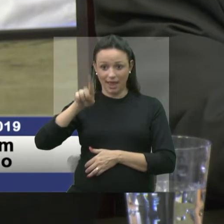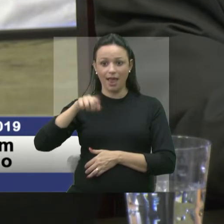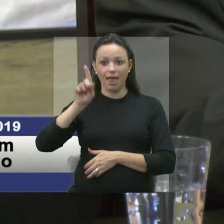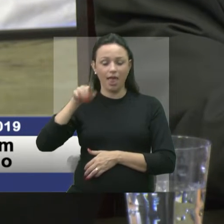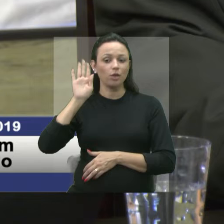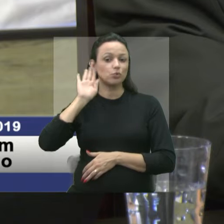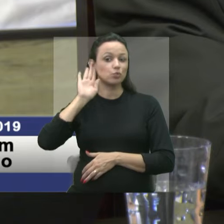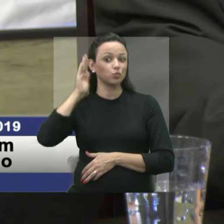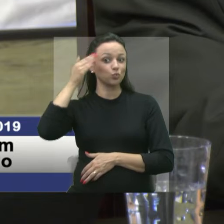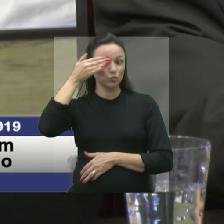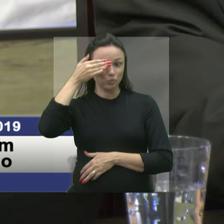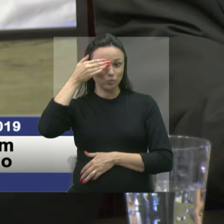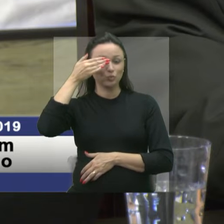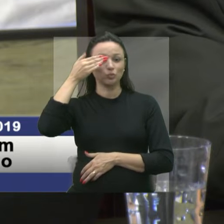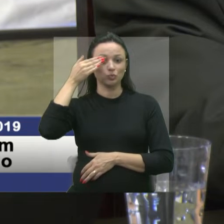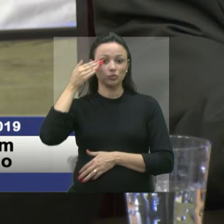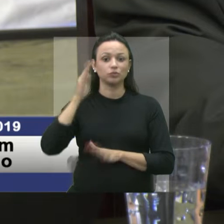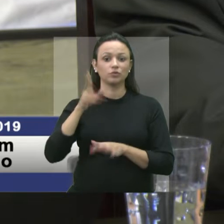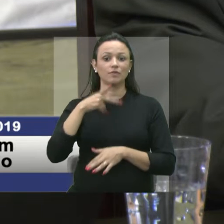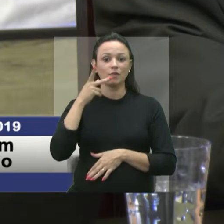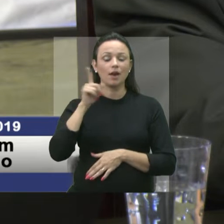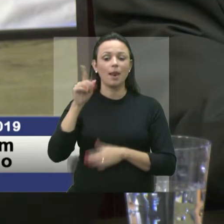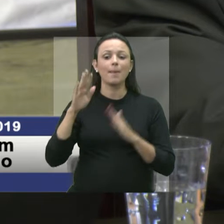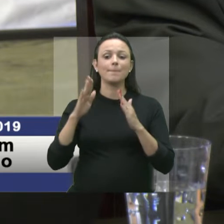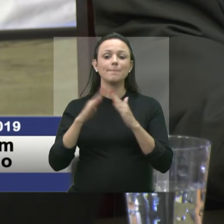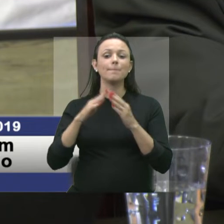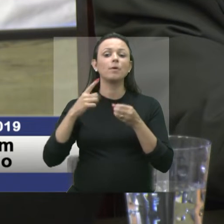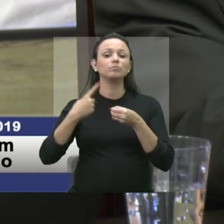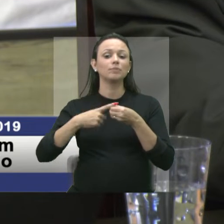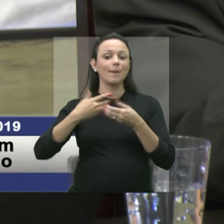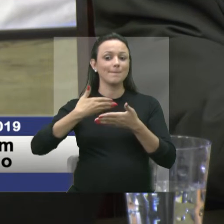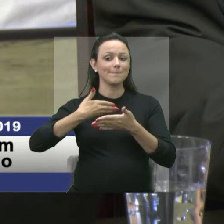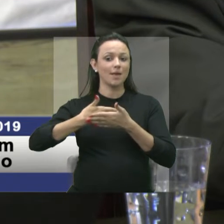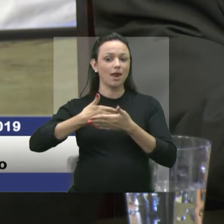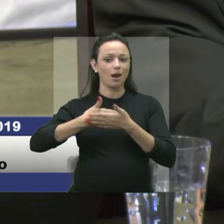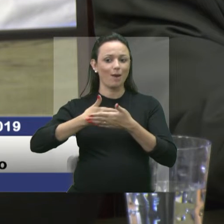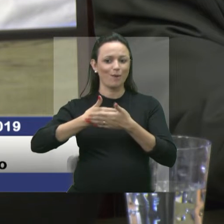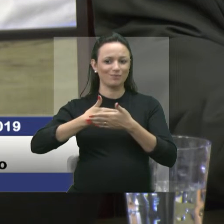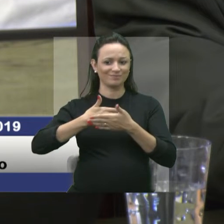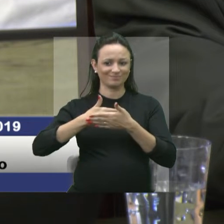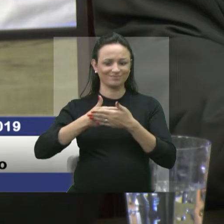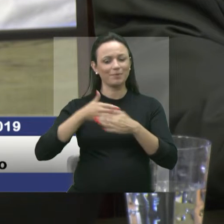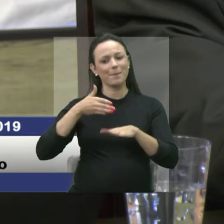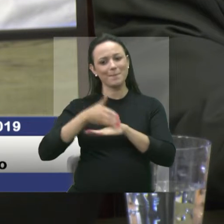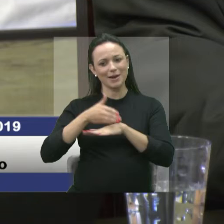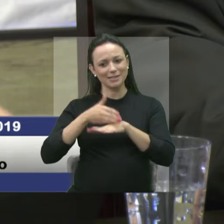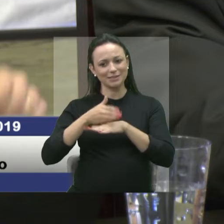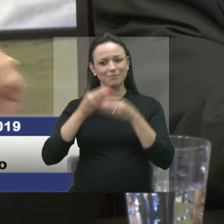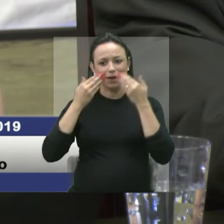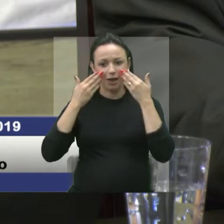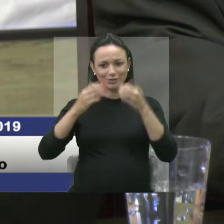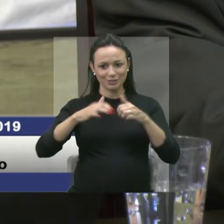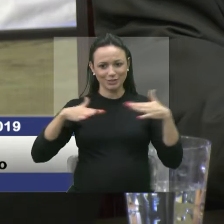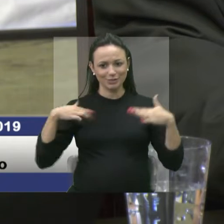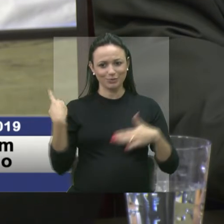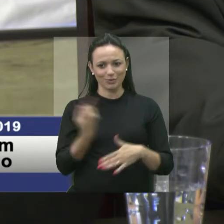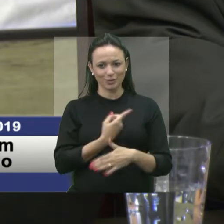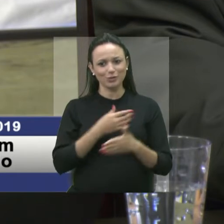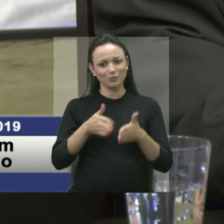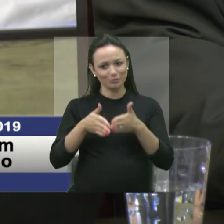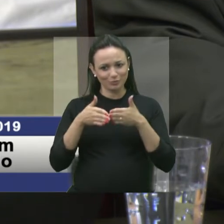cego, e como já foi dito aqui, ele veio de Ribeirão Preto para participar da audiência conosco. Por